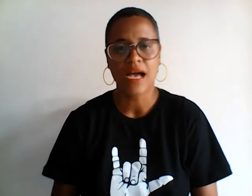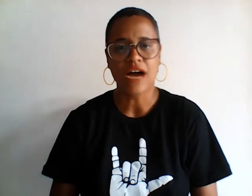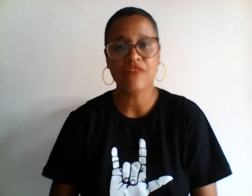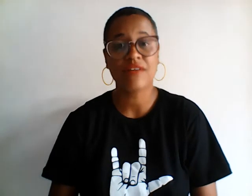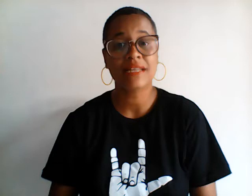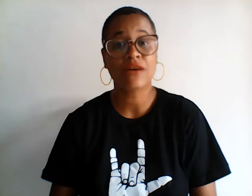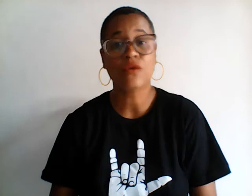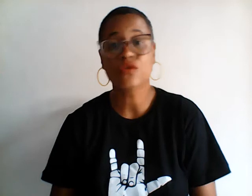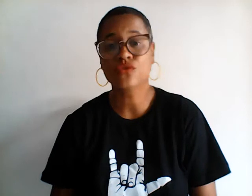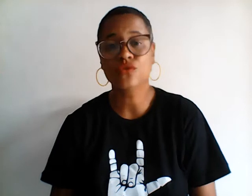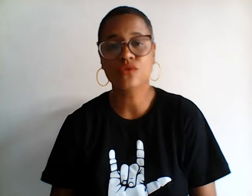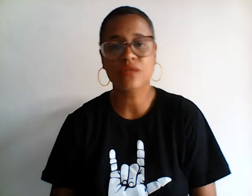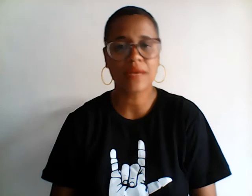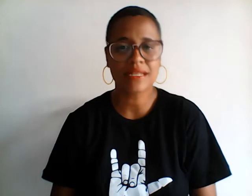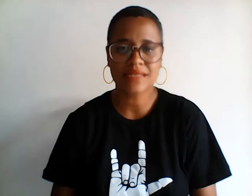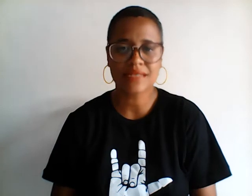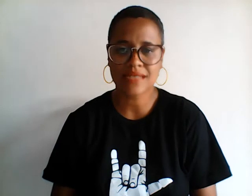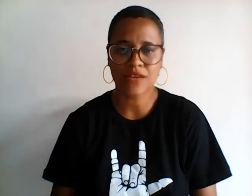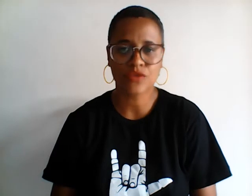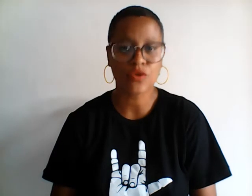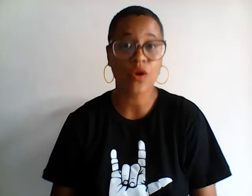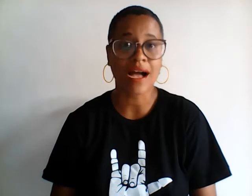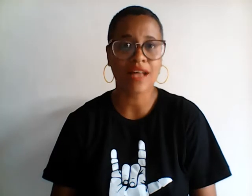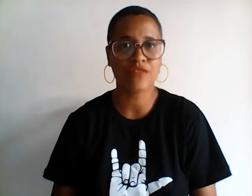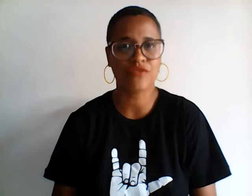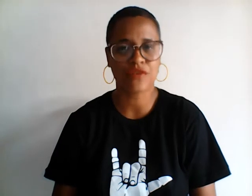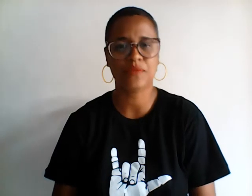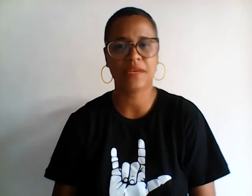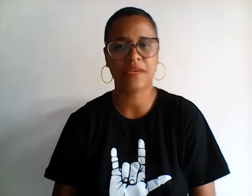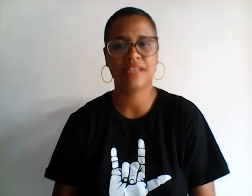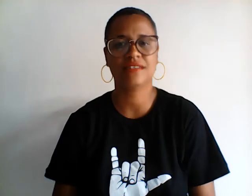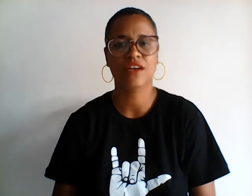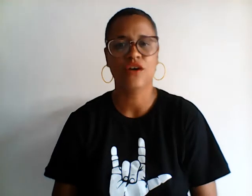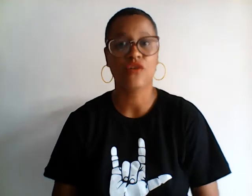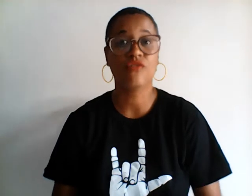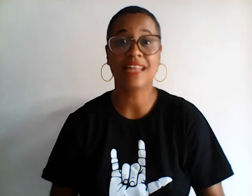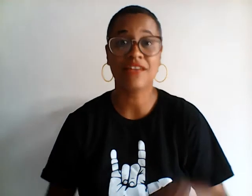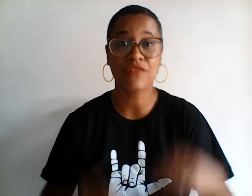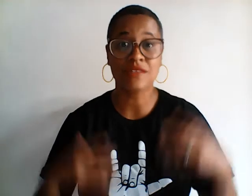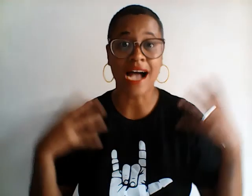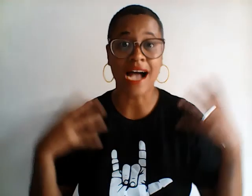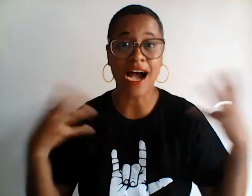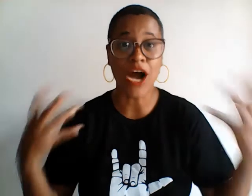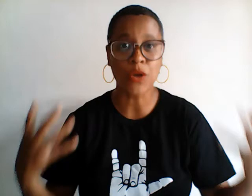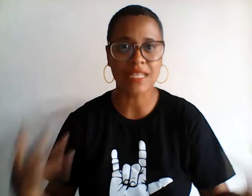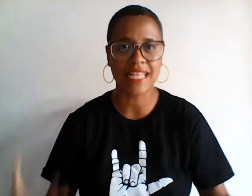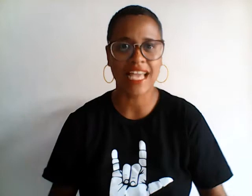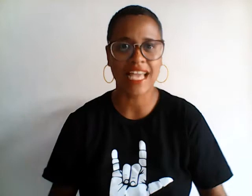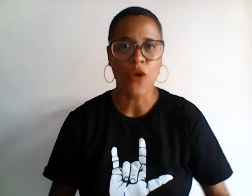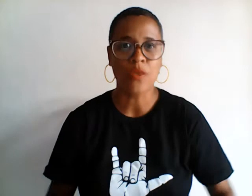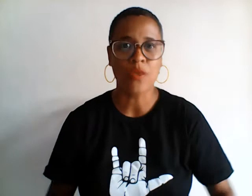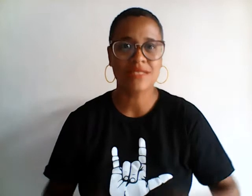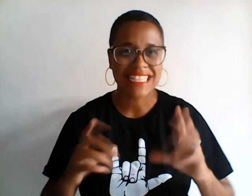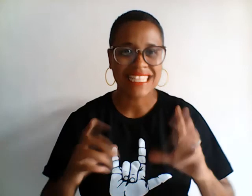Ao falar com o surdo, não é necessário tocá-lo fortemente ou falar em voz alta, né? Ou às vezes até